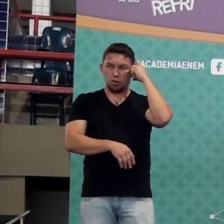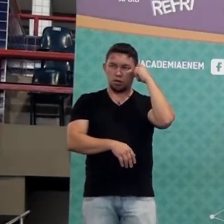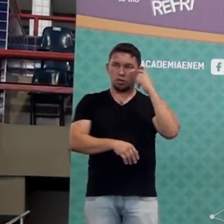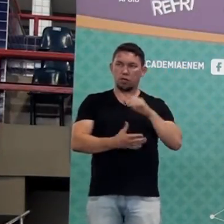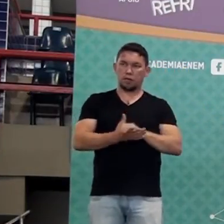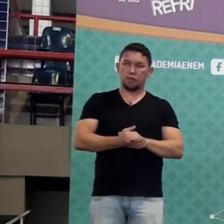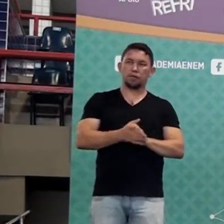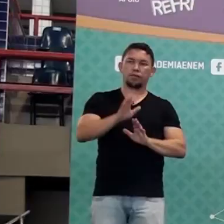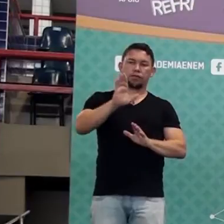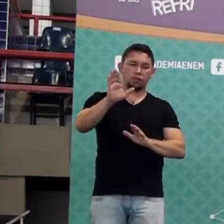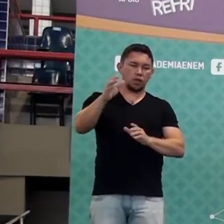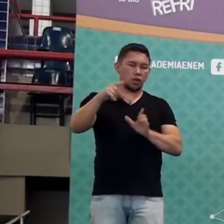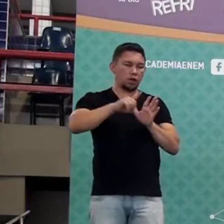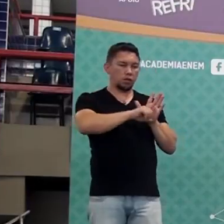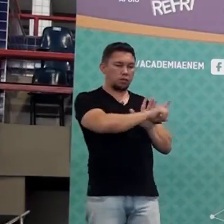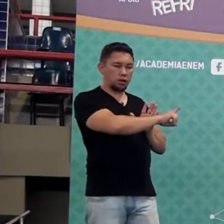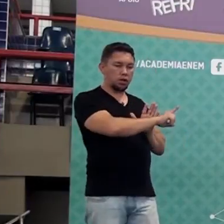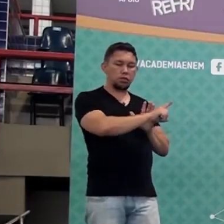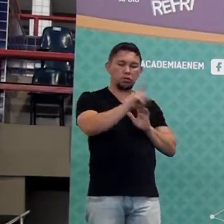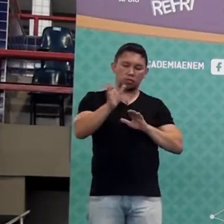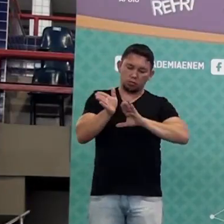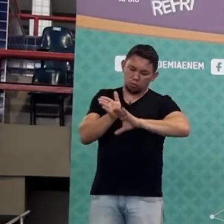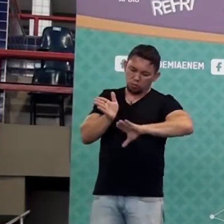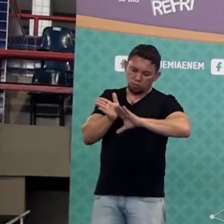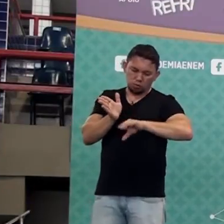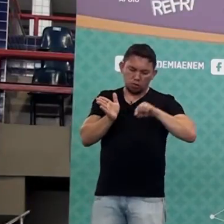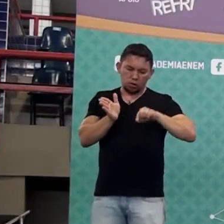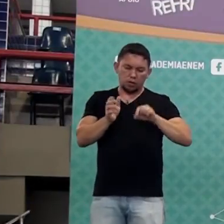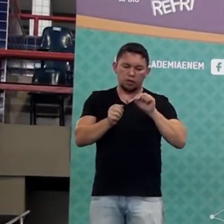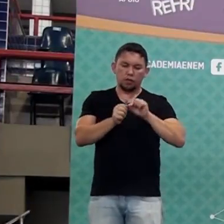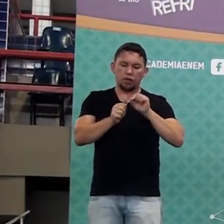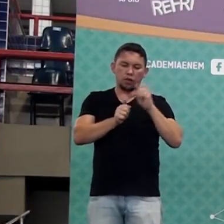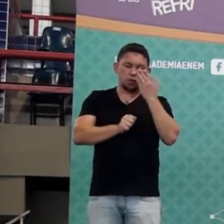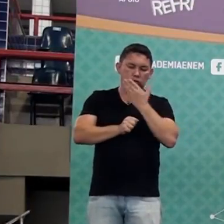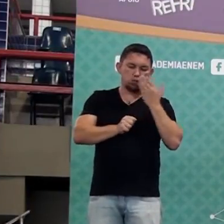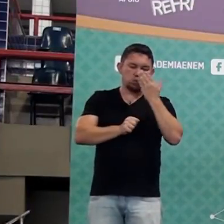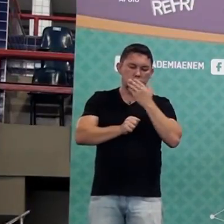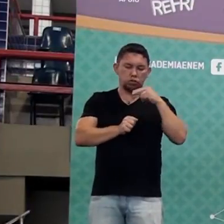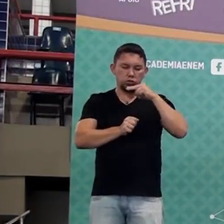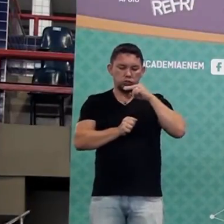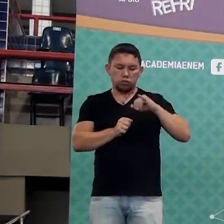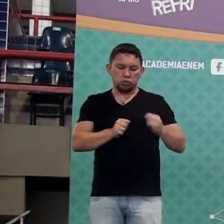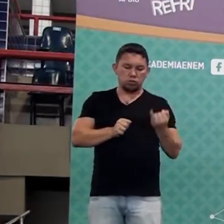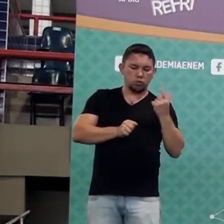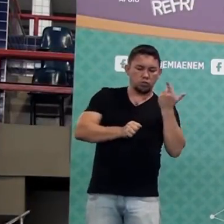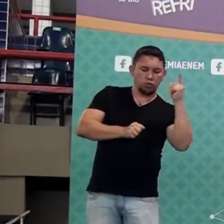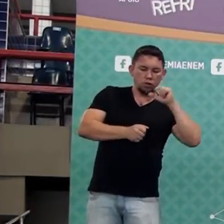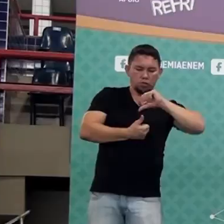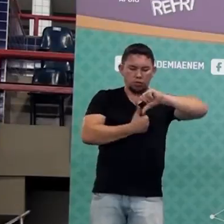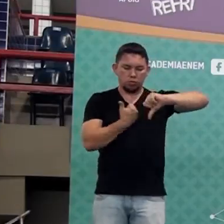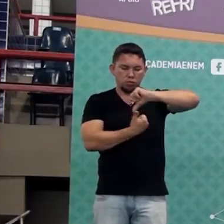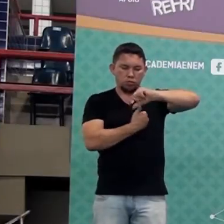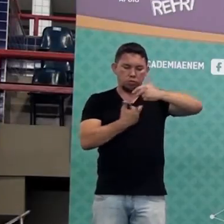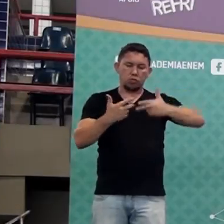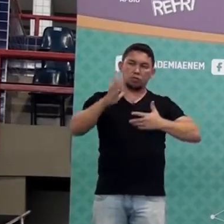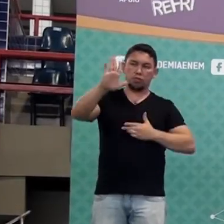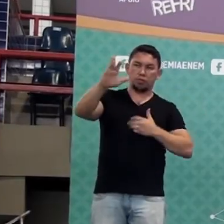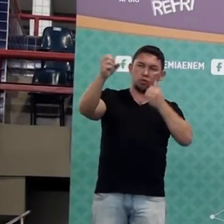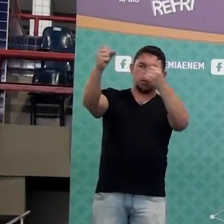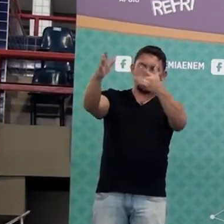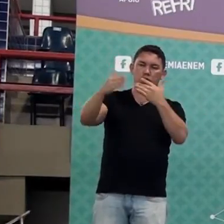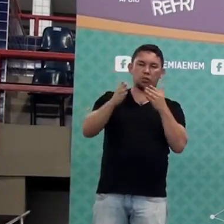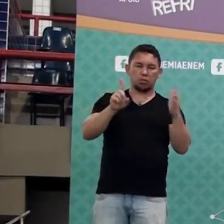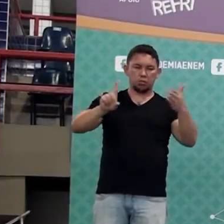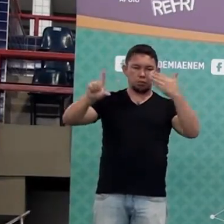Pronto, a gente vai já falar dos resíduos da cana-de-açúcar, tá? Como que se pode aproveitar esse resíduo. A gente fala já, vai surgir aqui